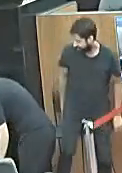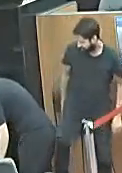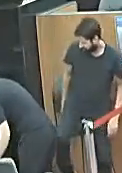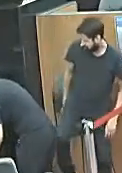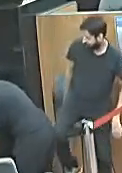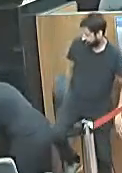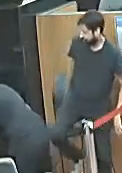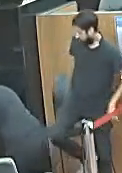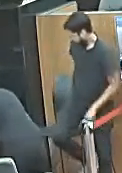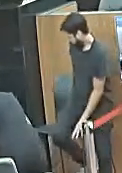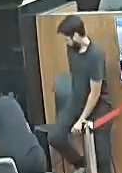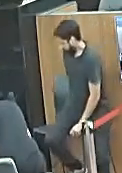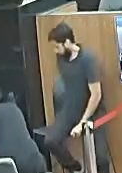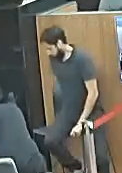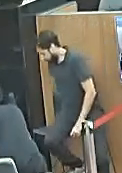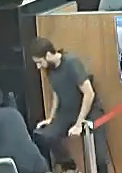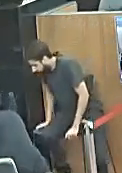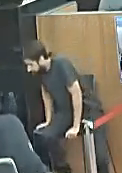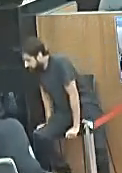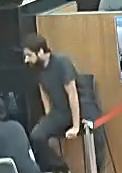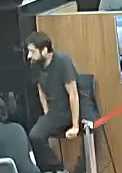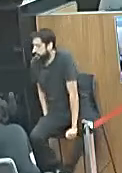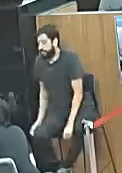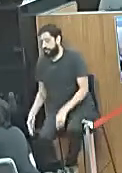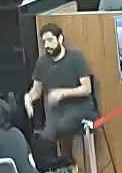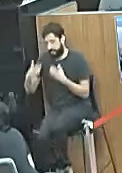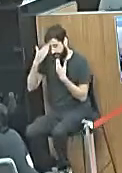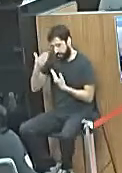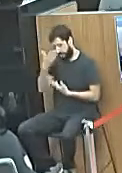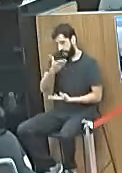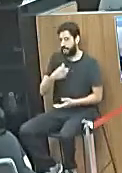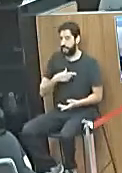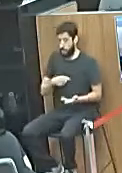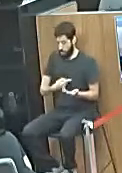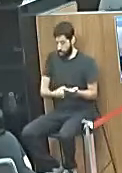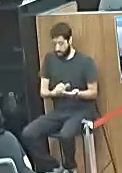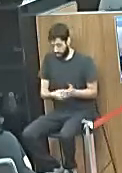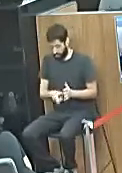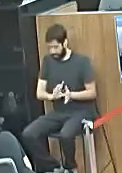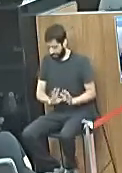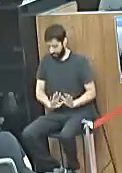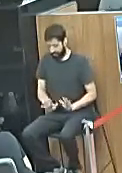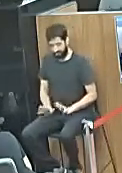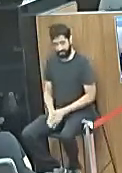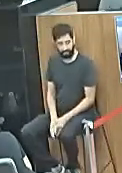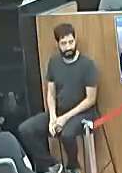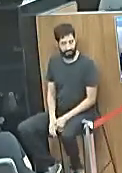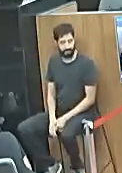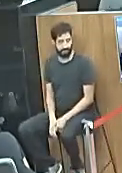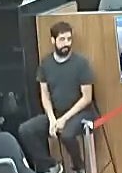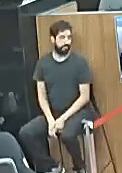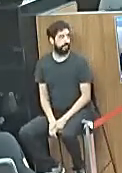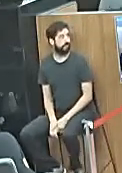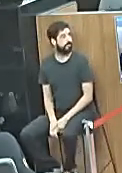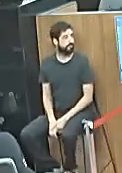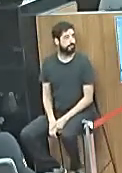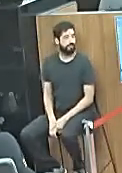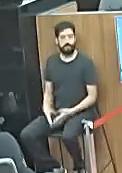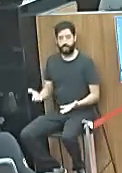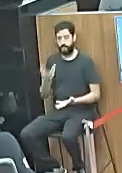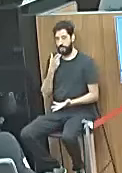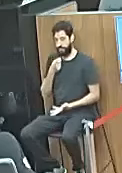contundente ao vale de jackson no meu pedaço de chão e dizer nos como foi combinado não vir é